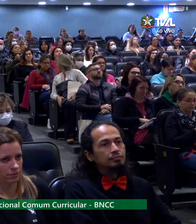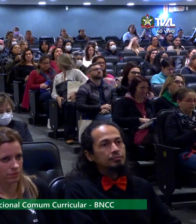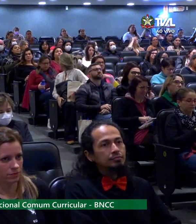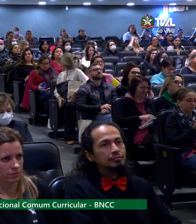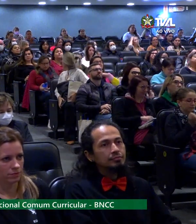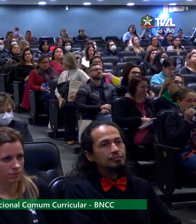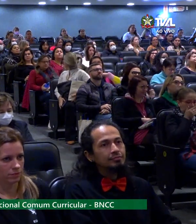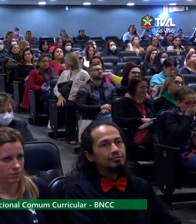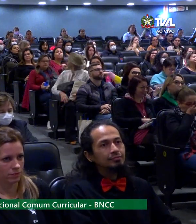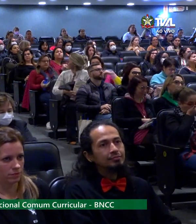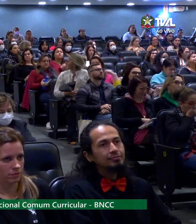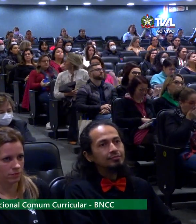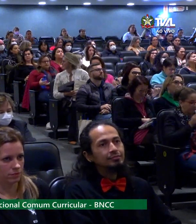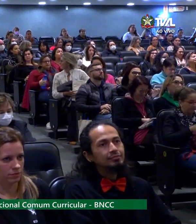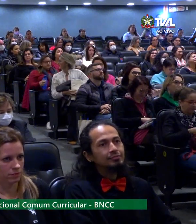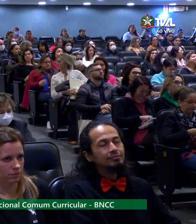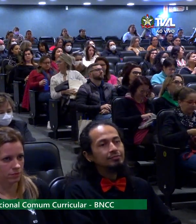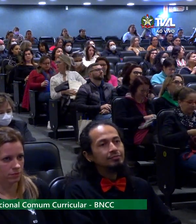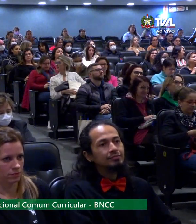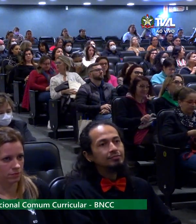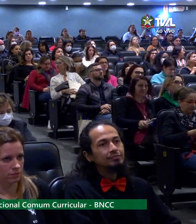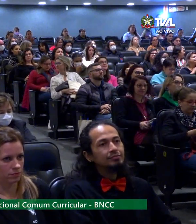E aí